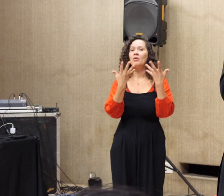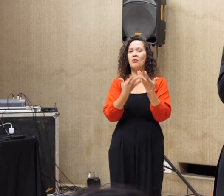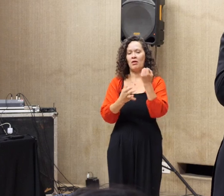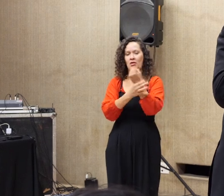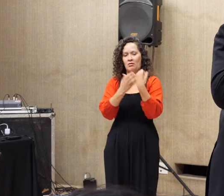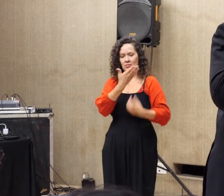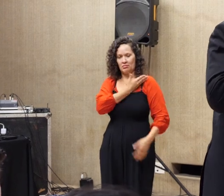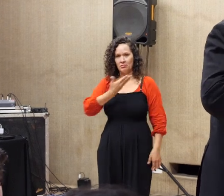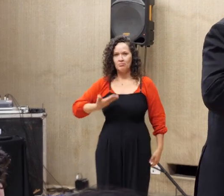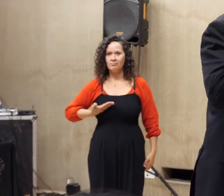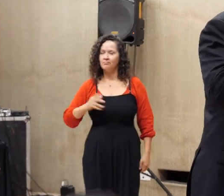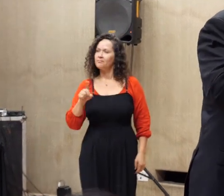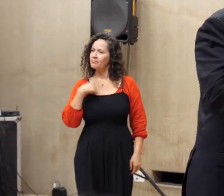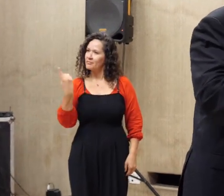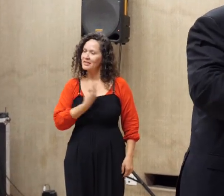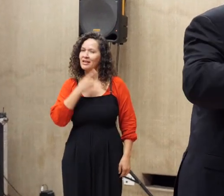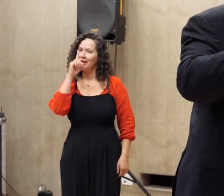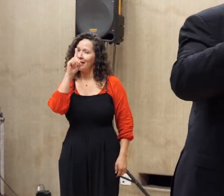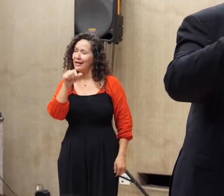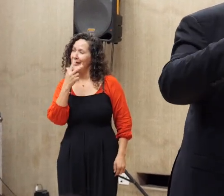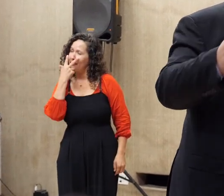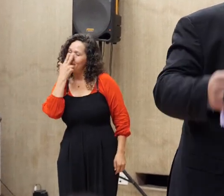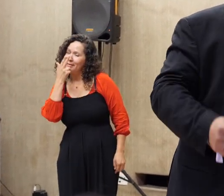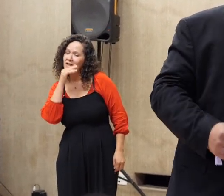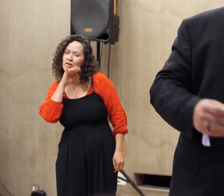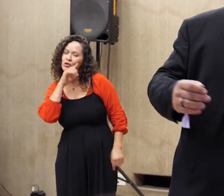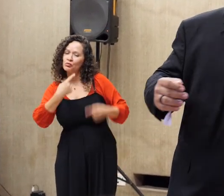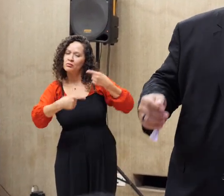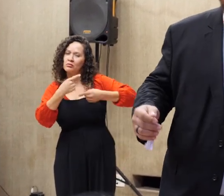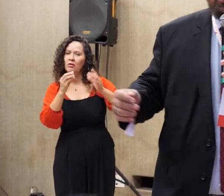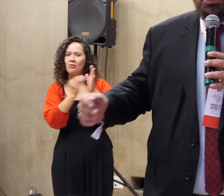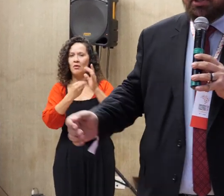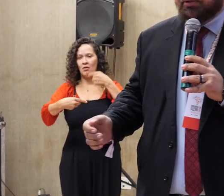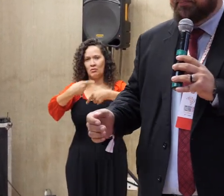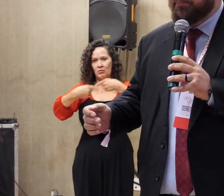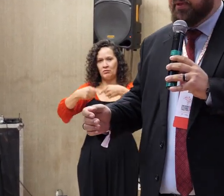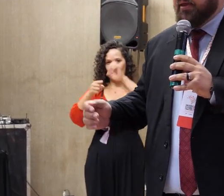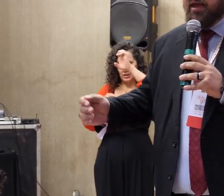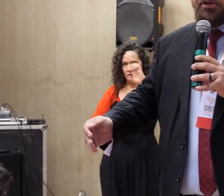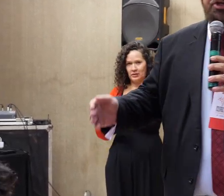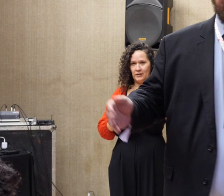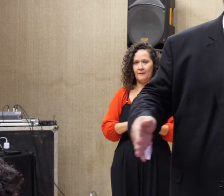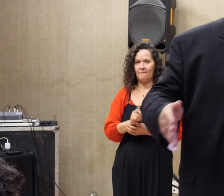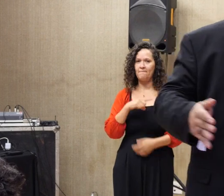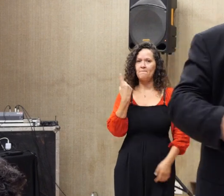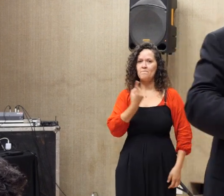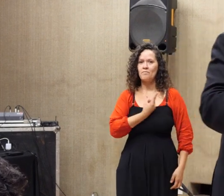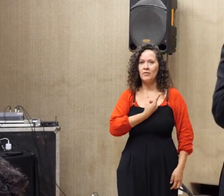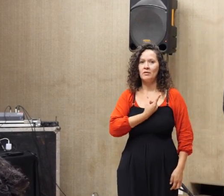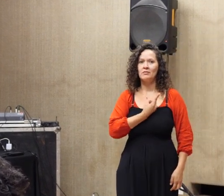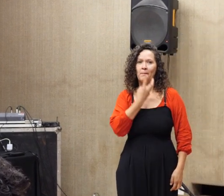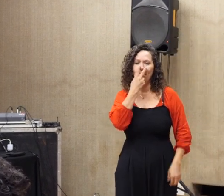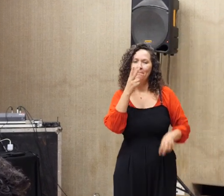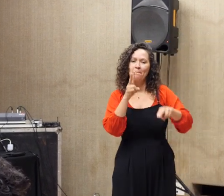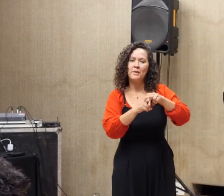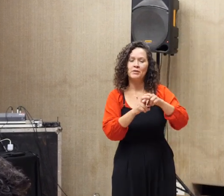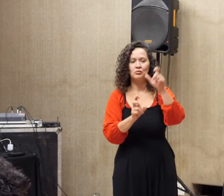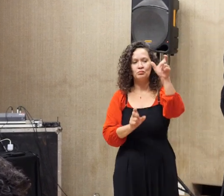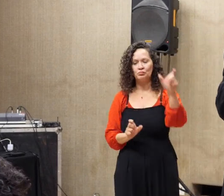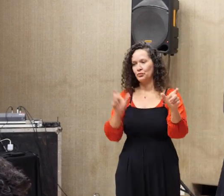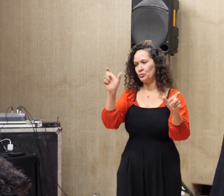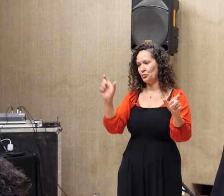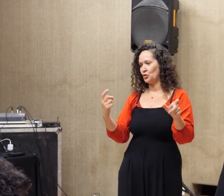da segurança pública, que é muito mal debatida dentro da esquerda. A gente fica preso entre